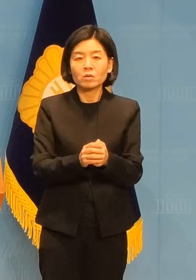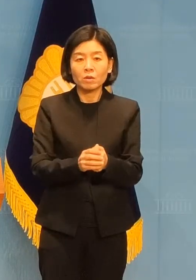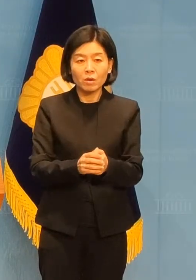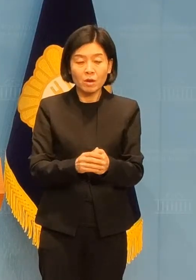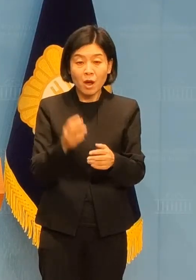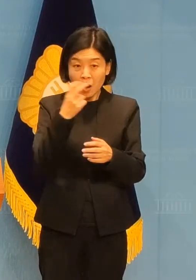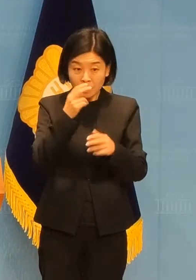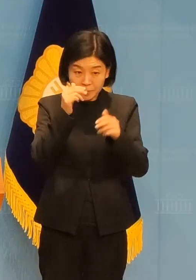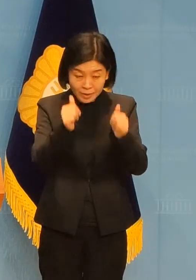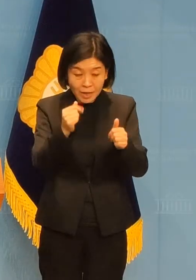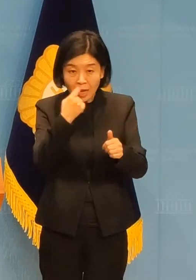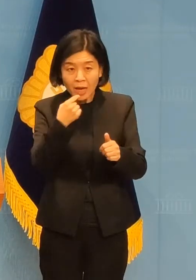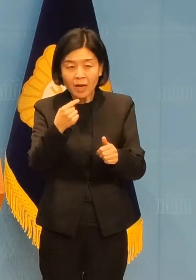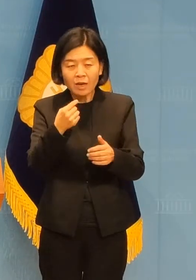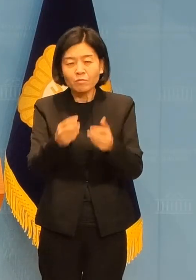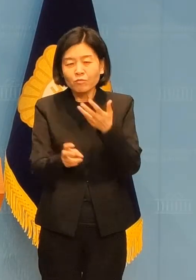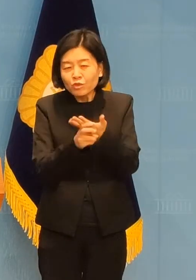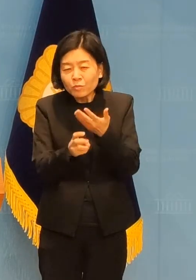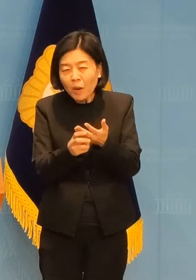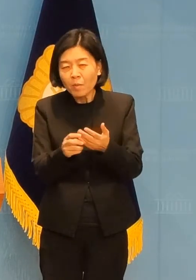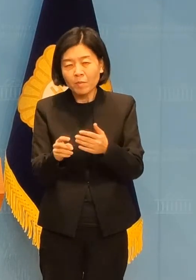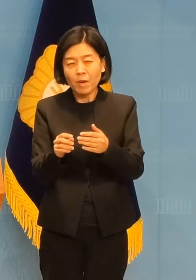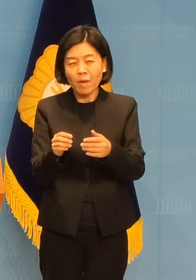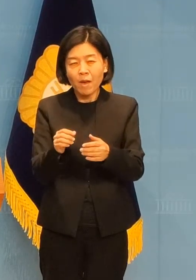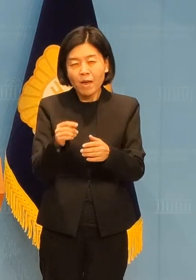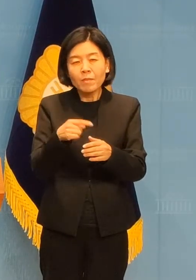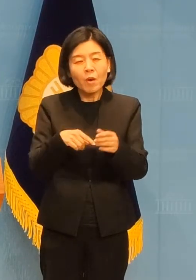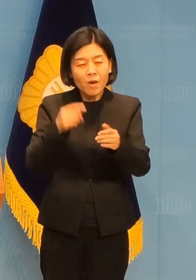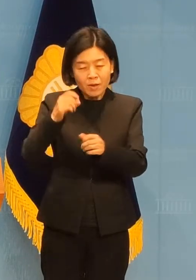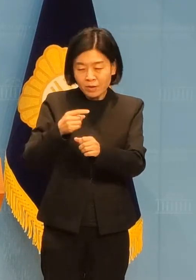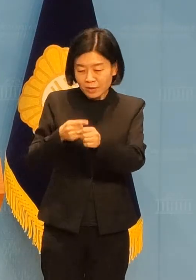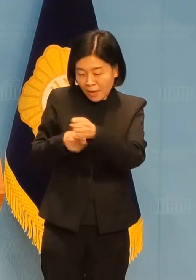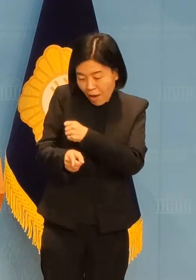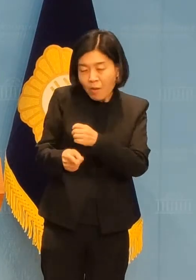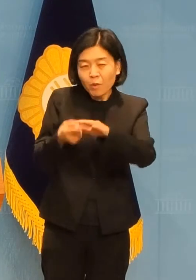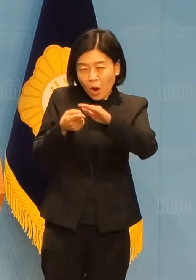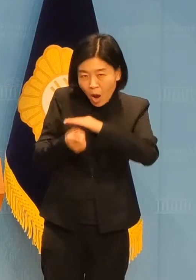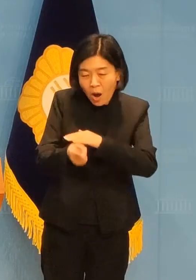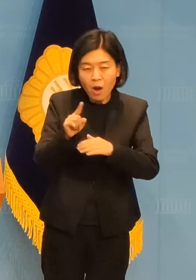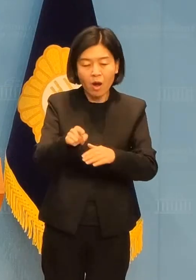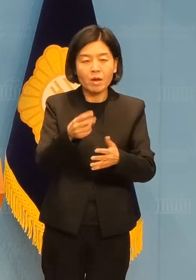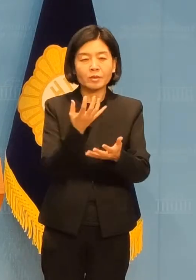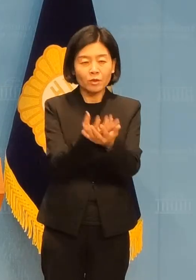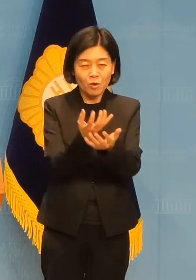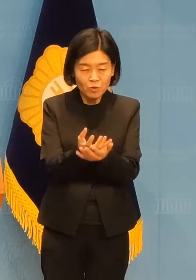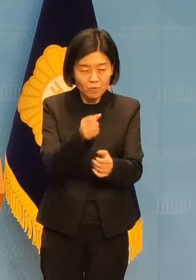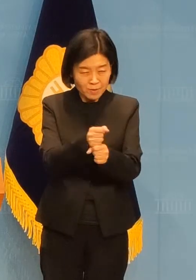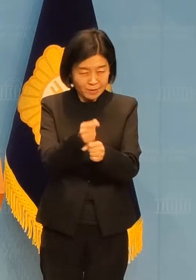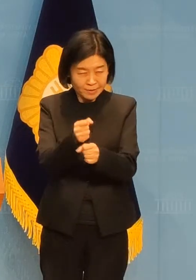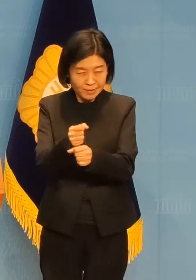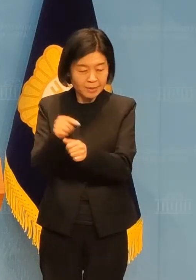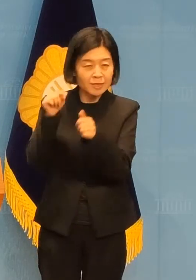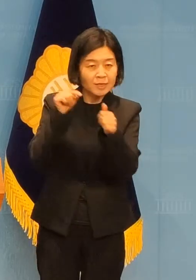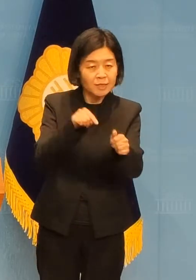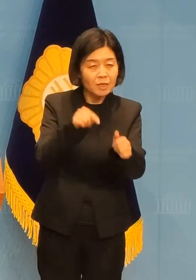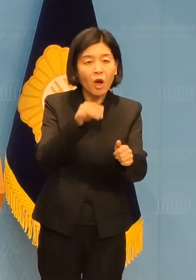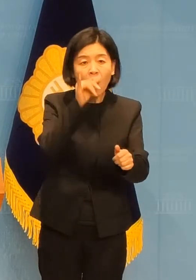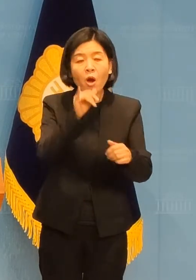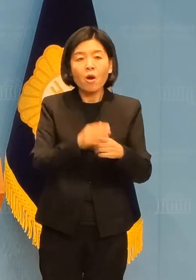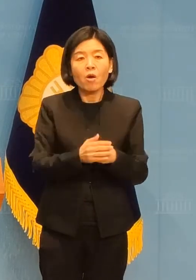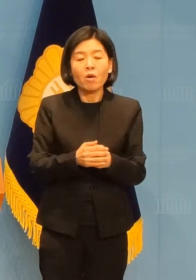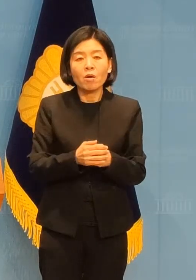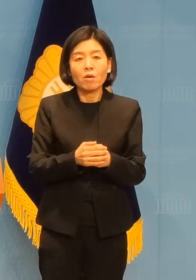정황도 드러났습니다. 이보다 더 명백한 내란 종사 혐의가 어디 있습니까?